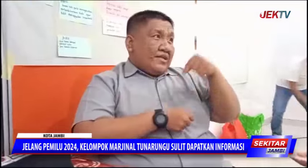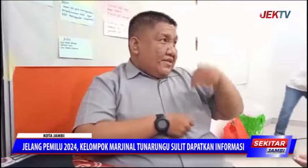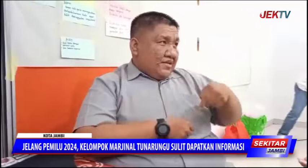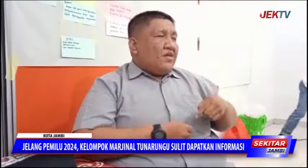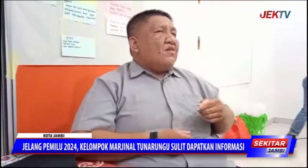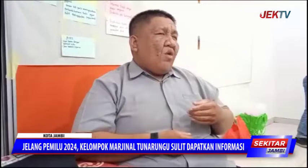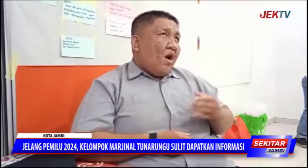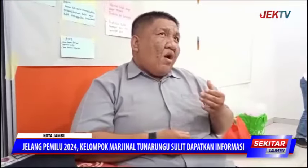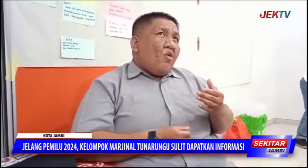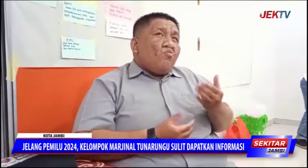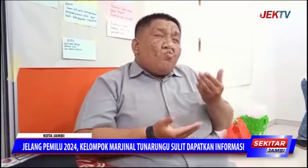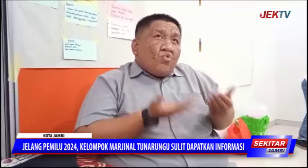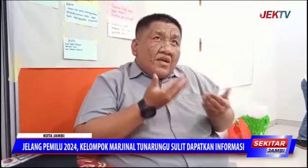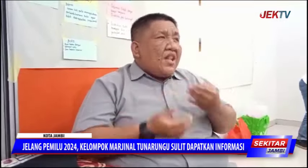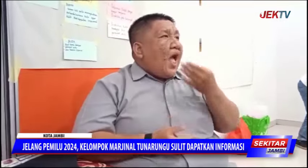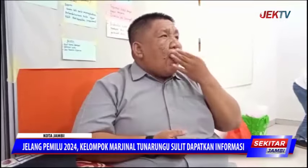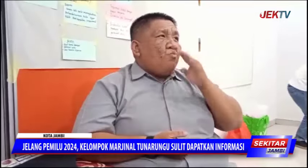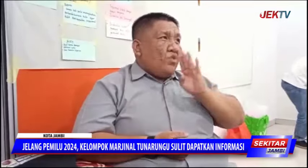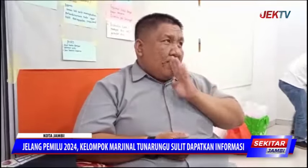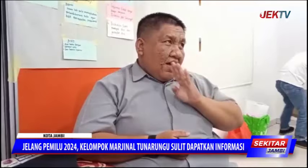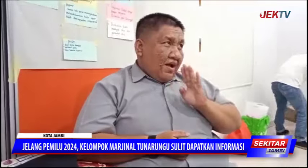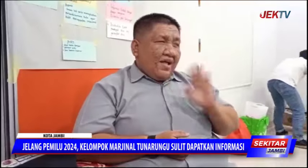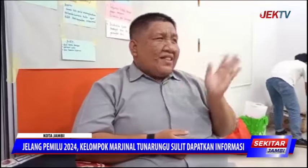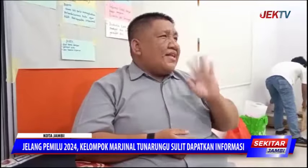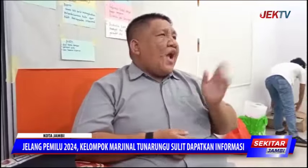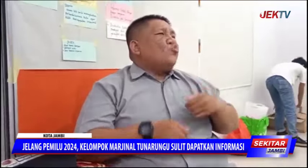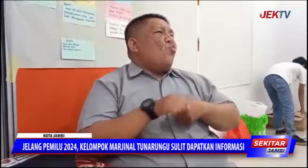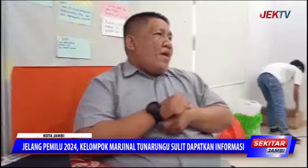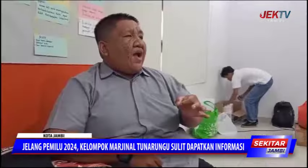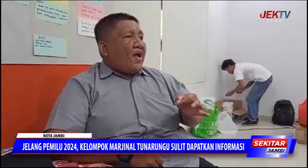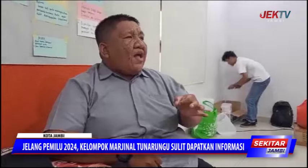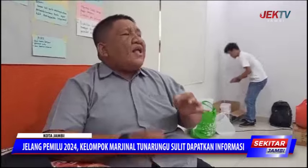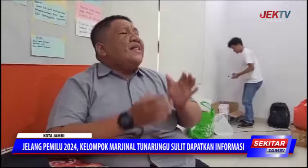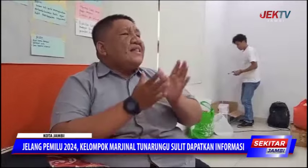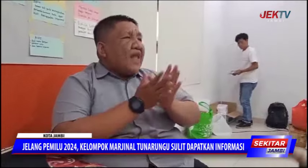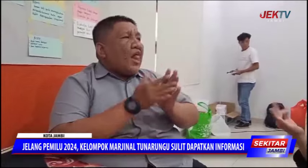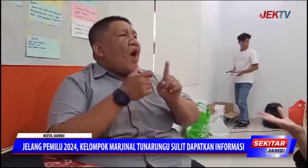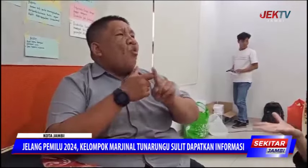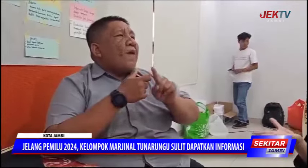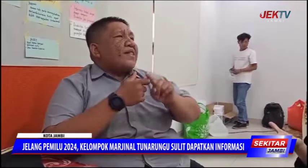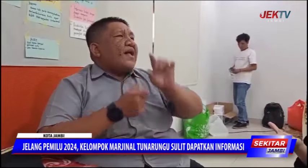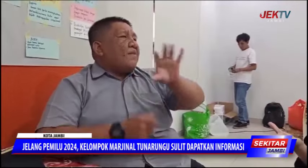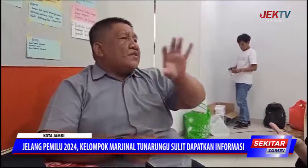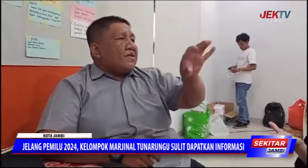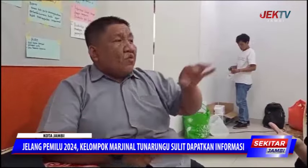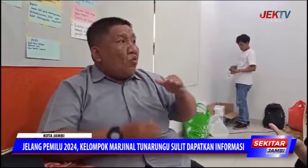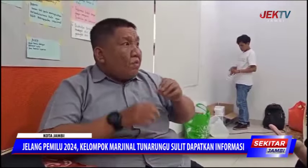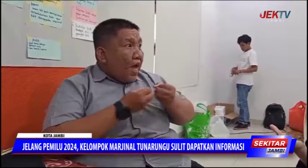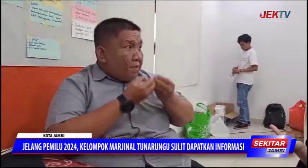mengalami kebingungan melihat lembar kertas suara yang berbagai macam warna. Hal ini dikarenakan akses informasi yang diberikan dari kecamatan